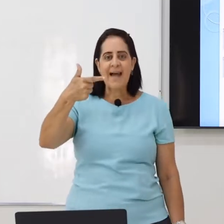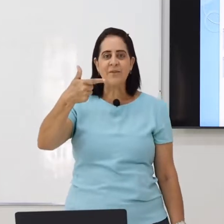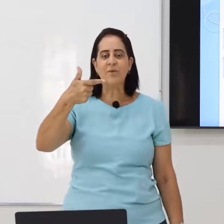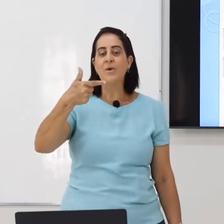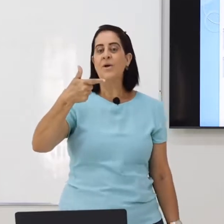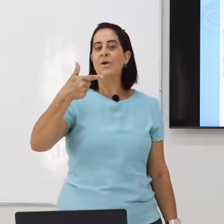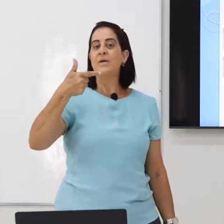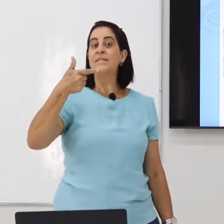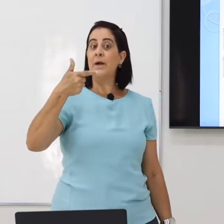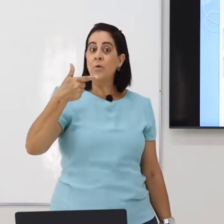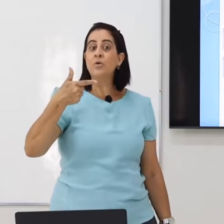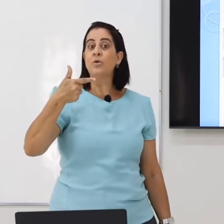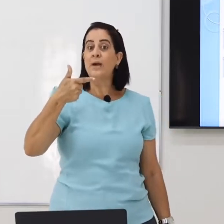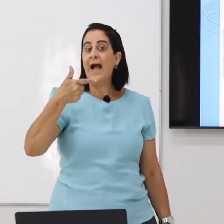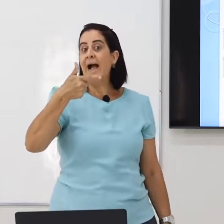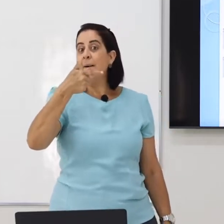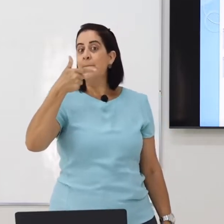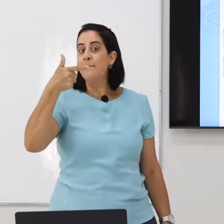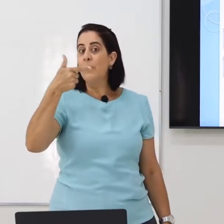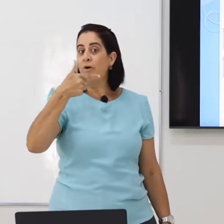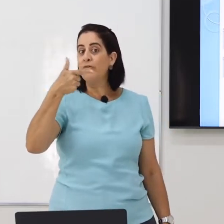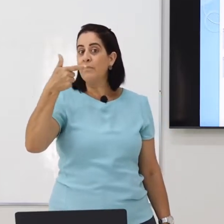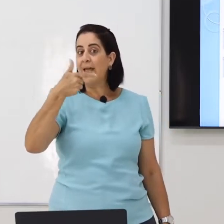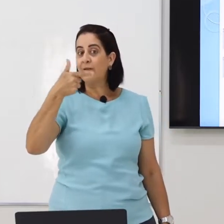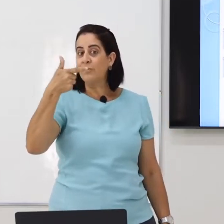parado. Segundo lugar, movimento.